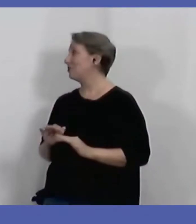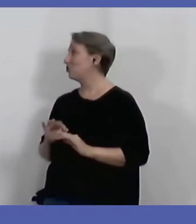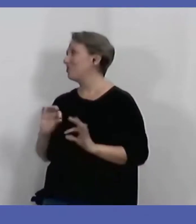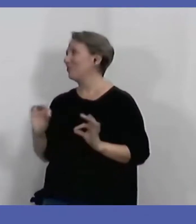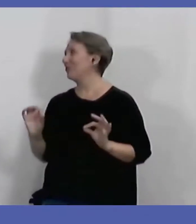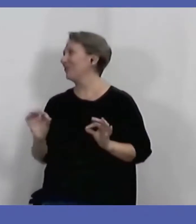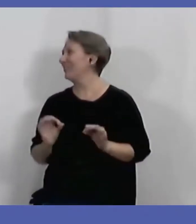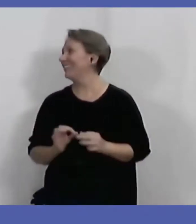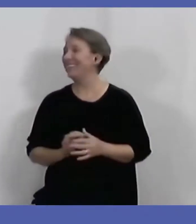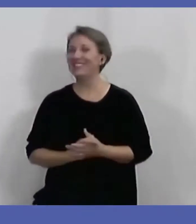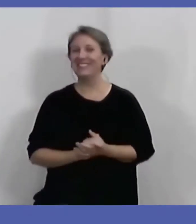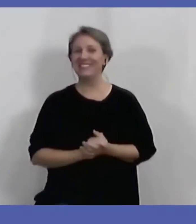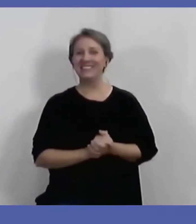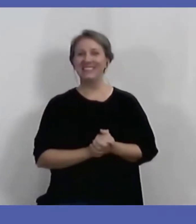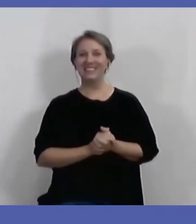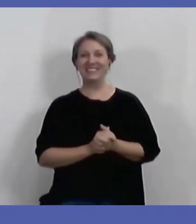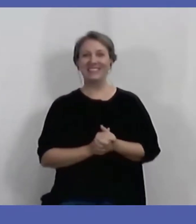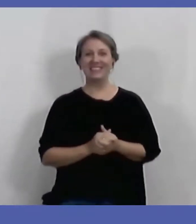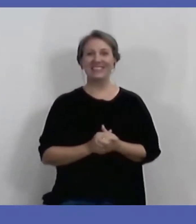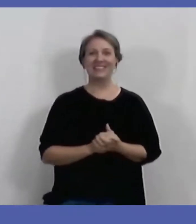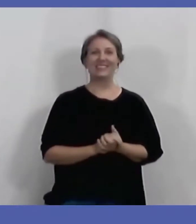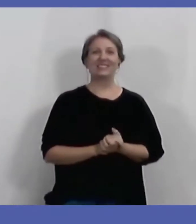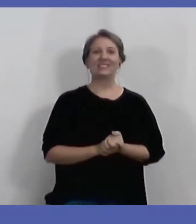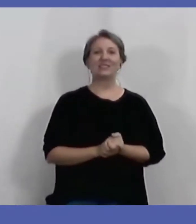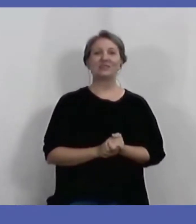de hoje, a